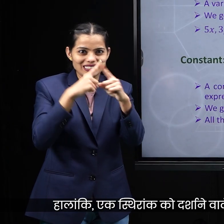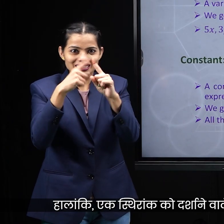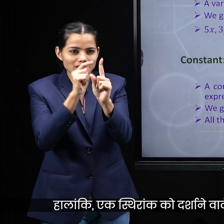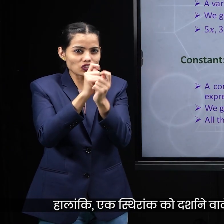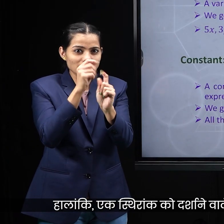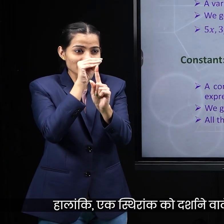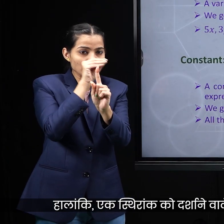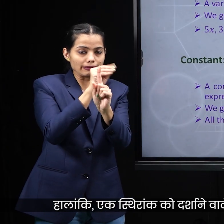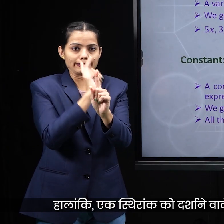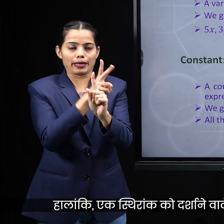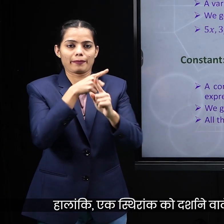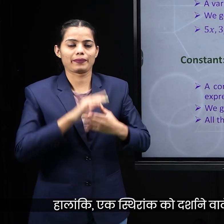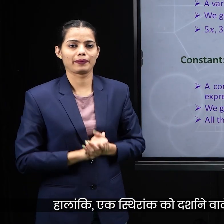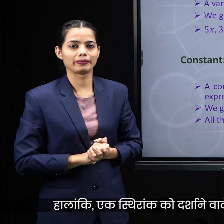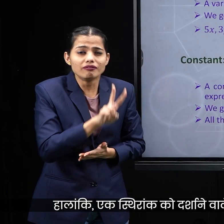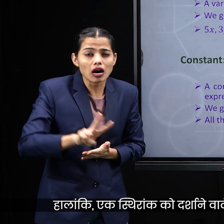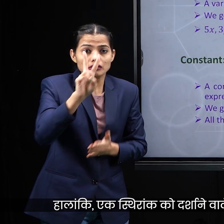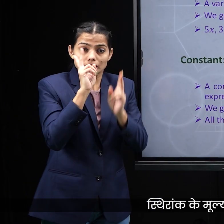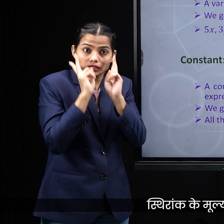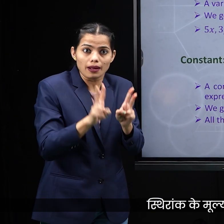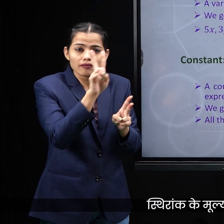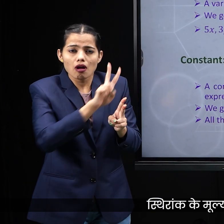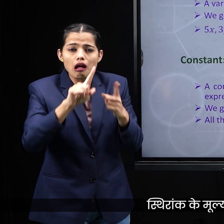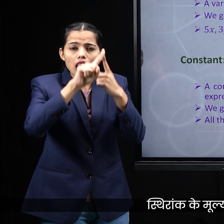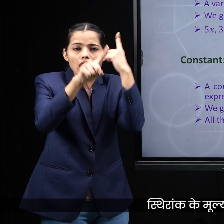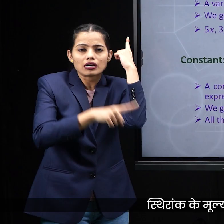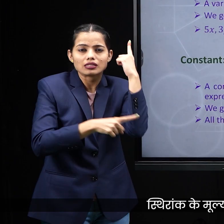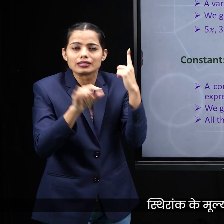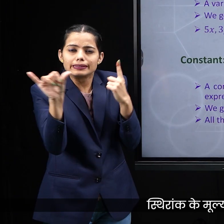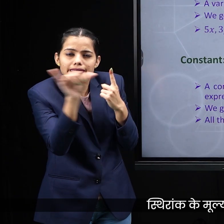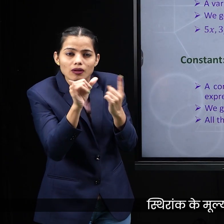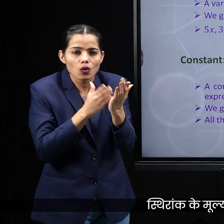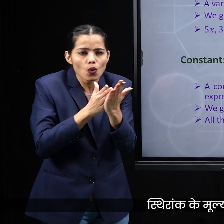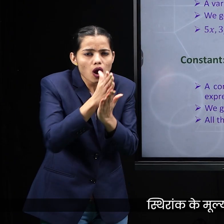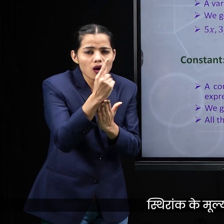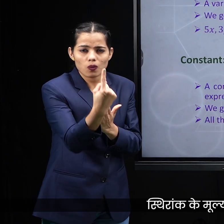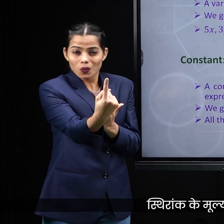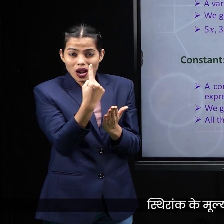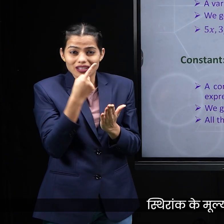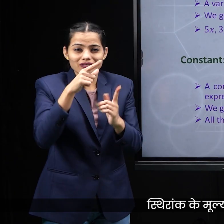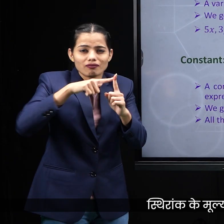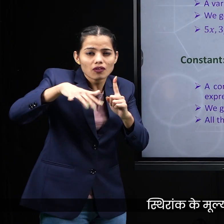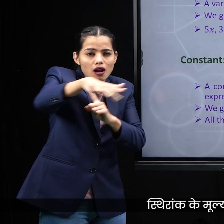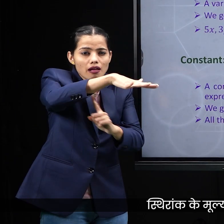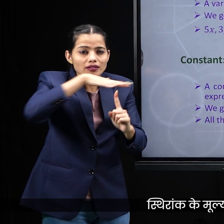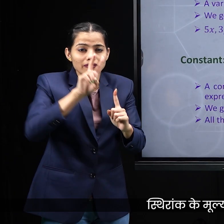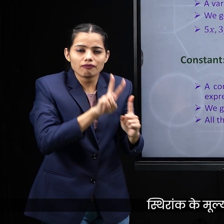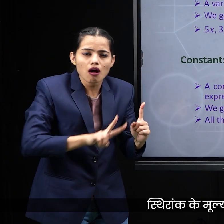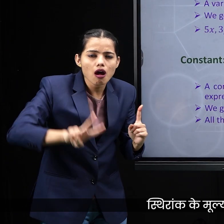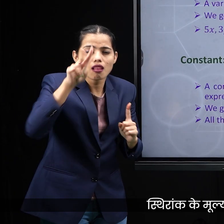वाले अक्षर के बीच अंतर है। स्थिरांक के मूल्य किसी विशेष स्थिति में समान